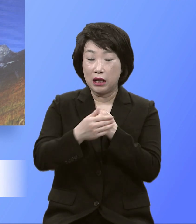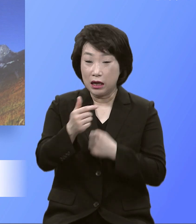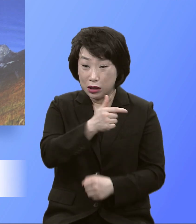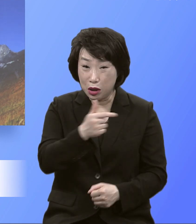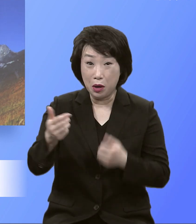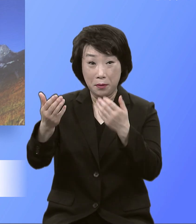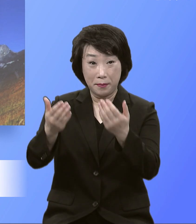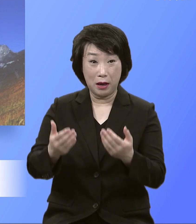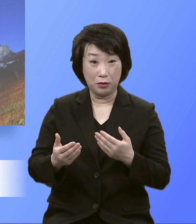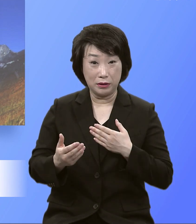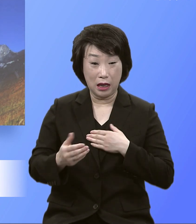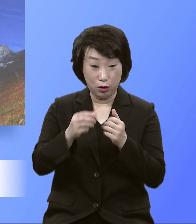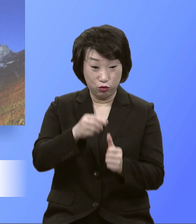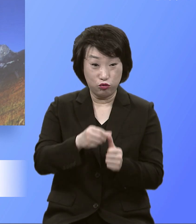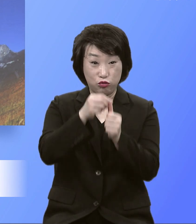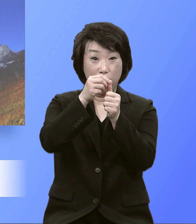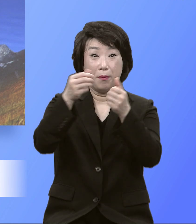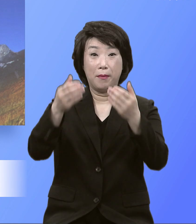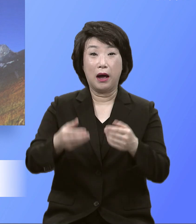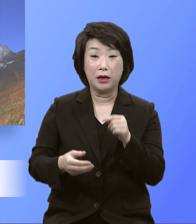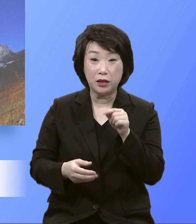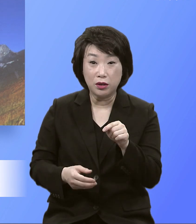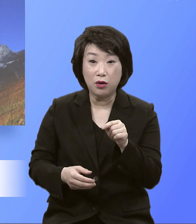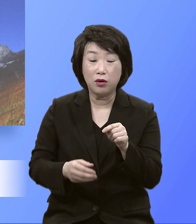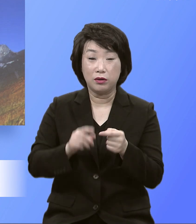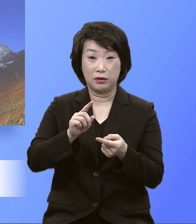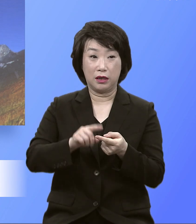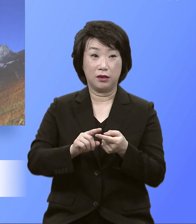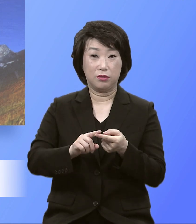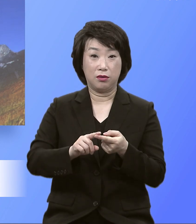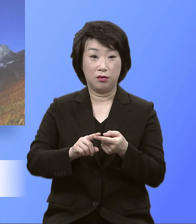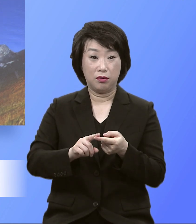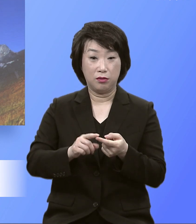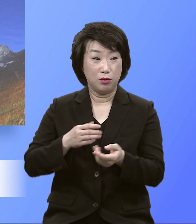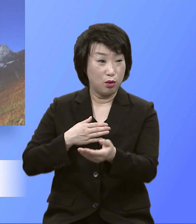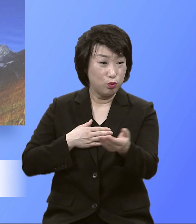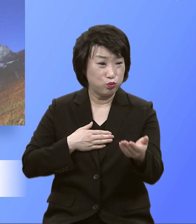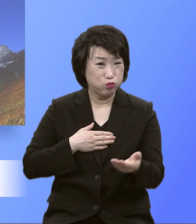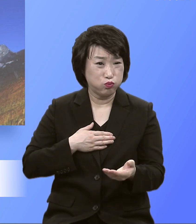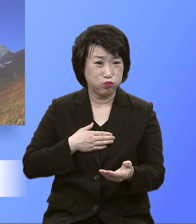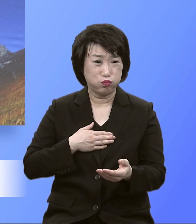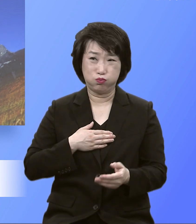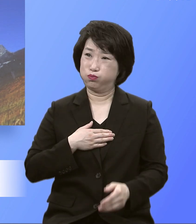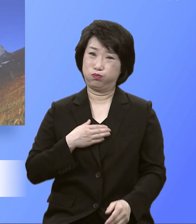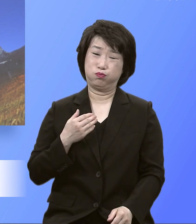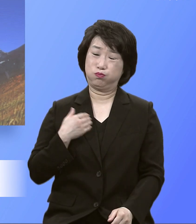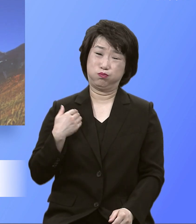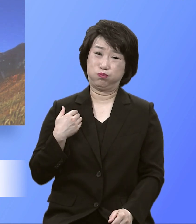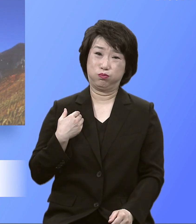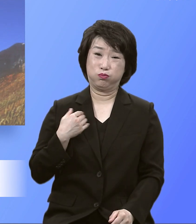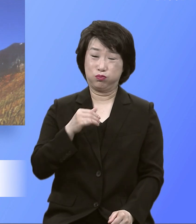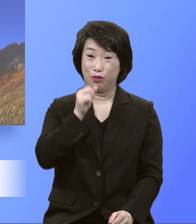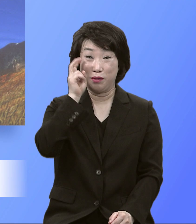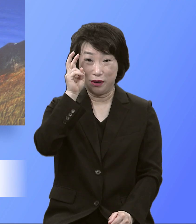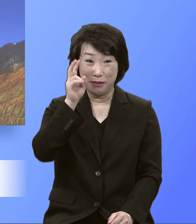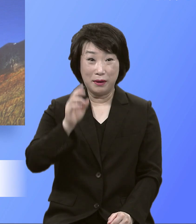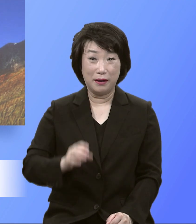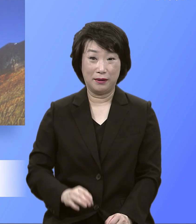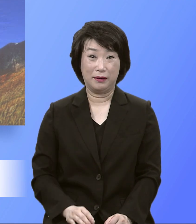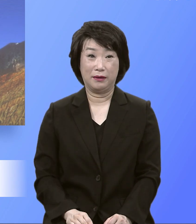입고 내가 구원받았는가에 대해서 잘 짐작이 안 가는